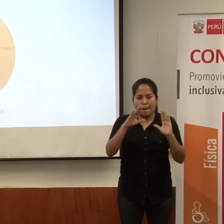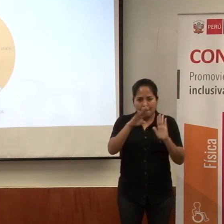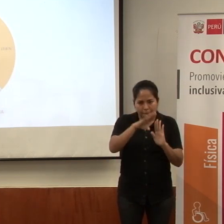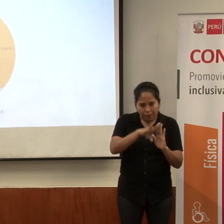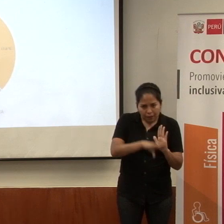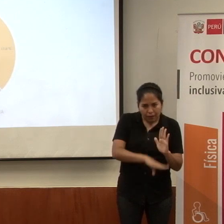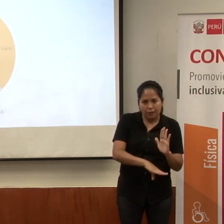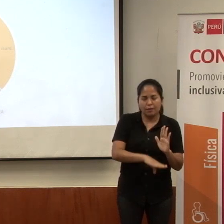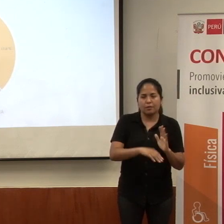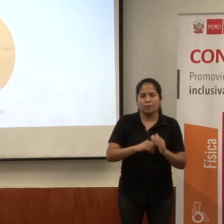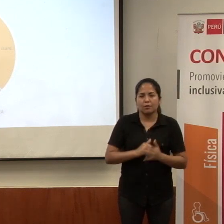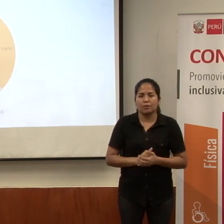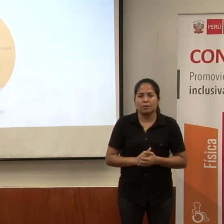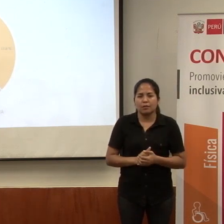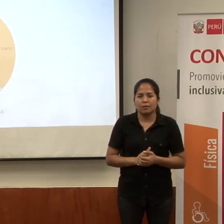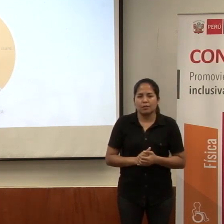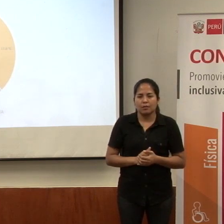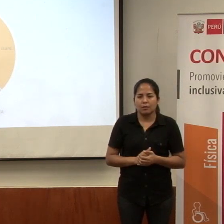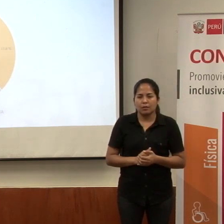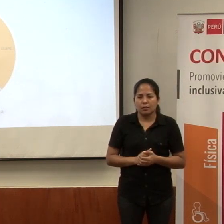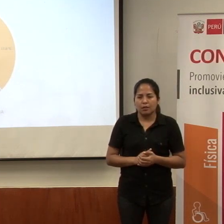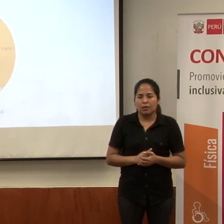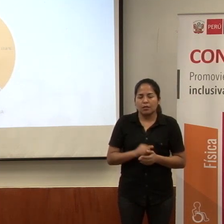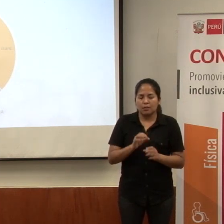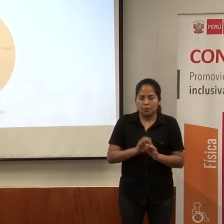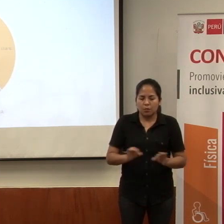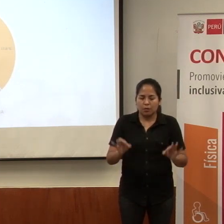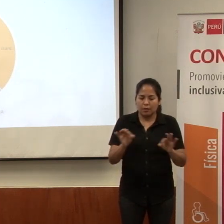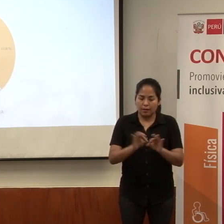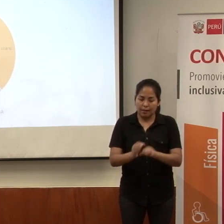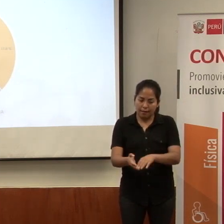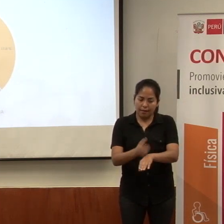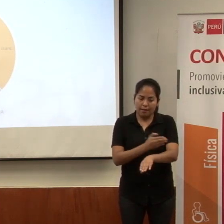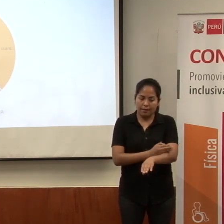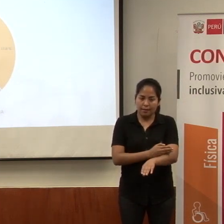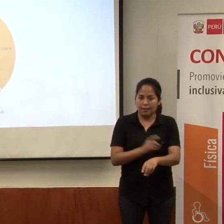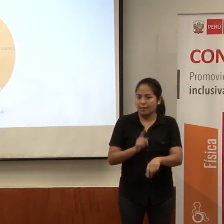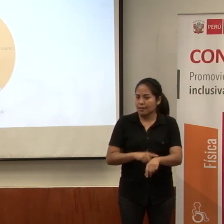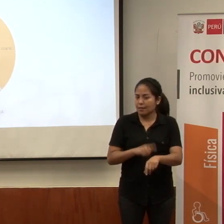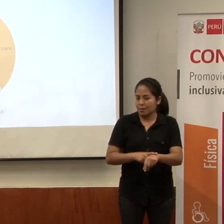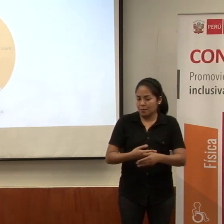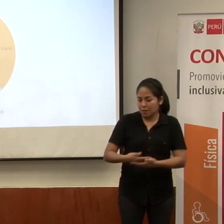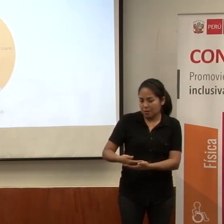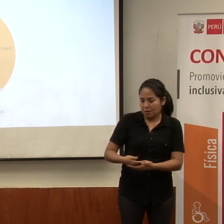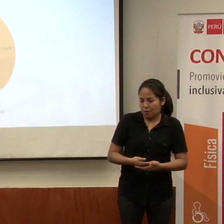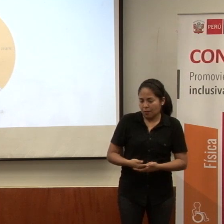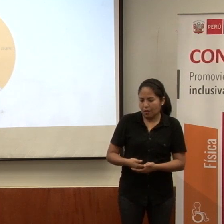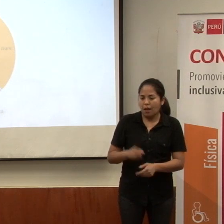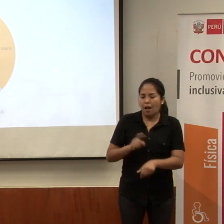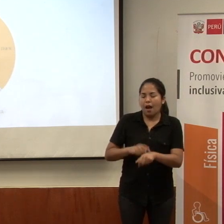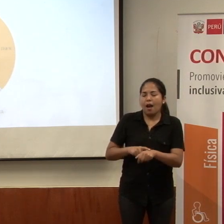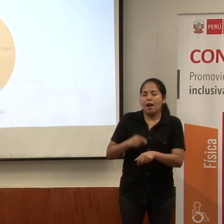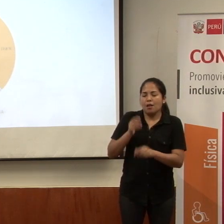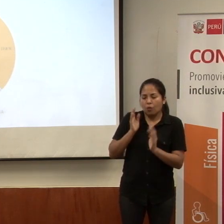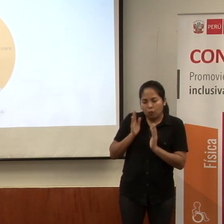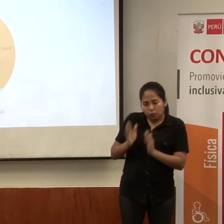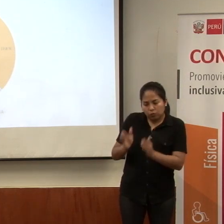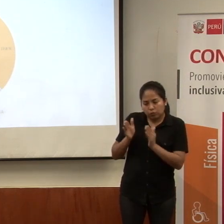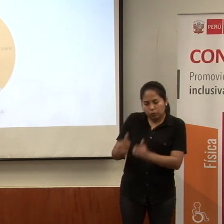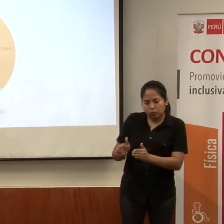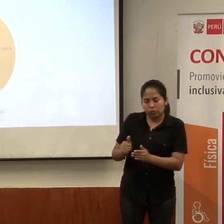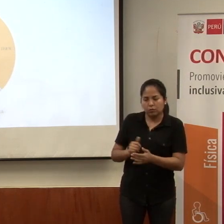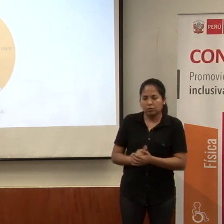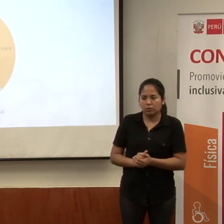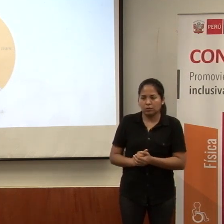Y eso es un tema de identificación precoz y atención oportuna, ¿no? Porque si no, como ustedes han visto, el